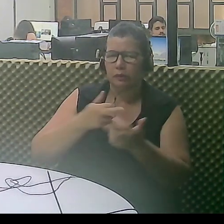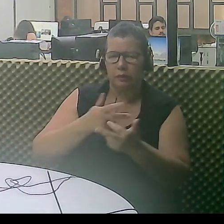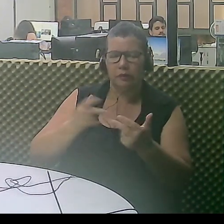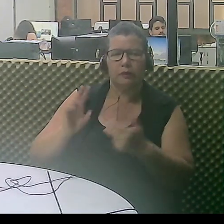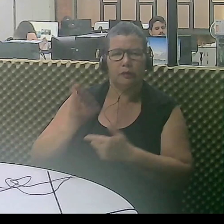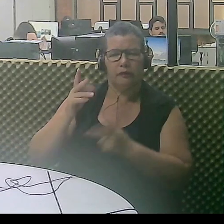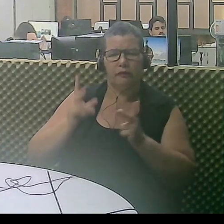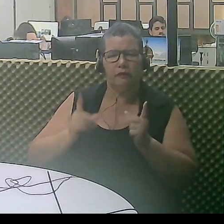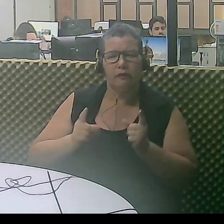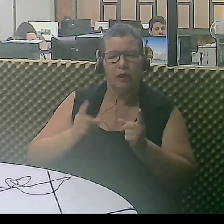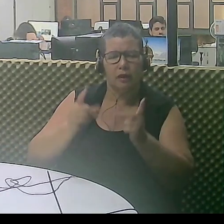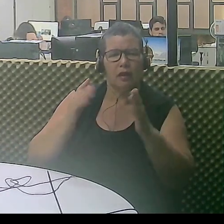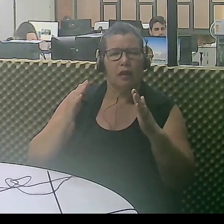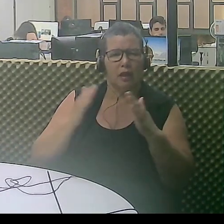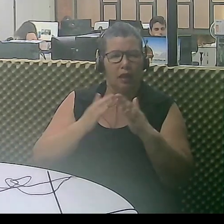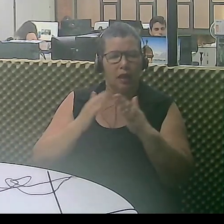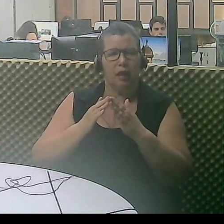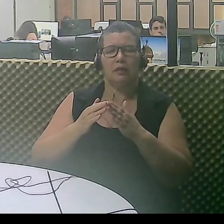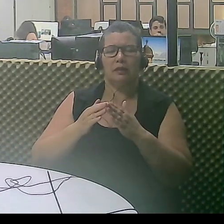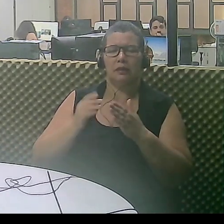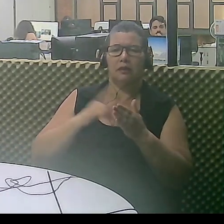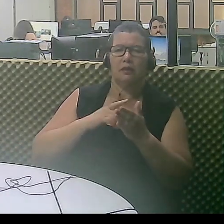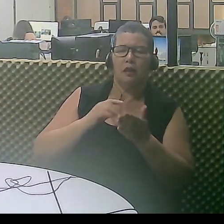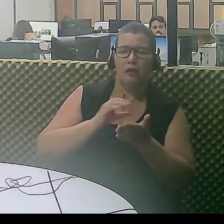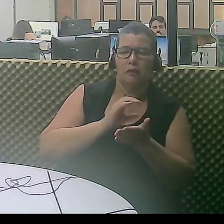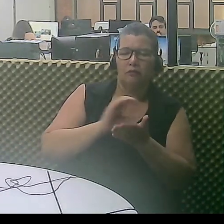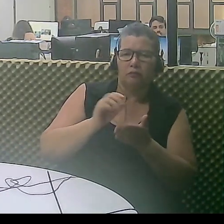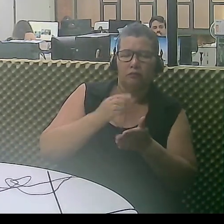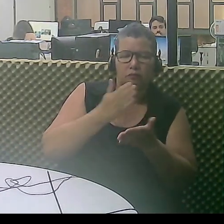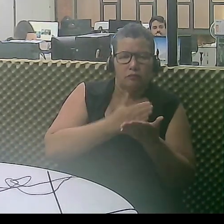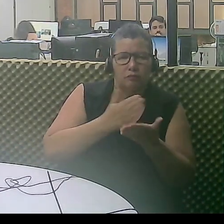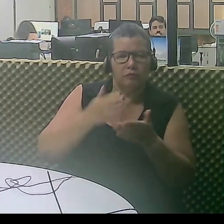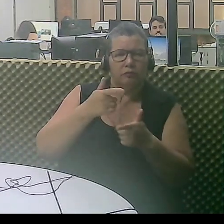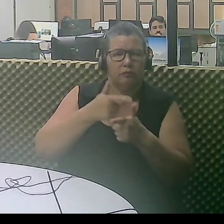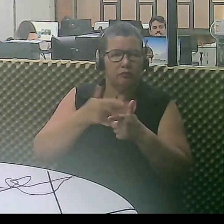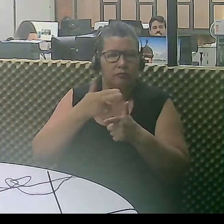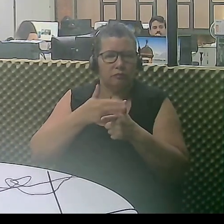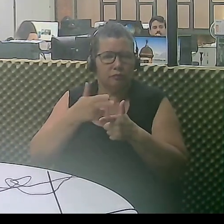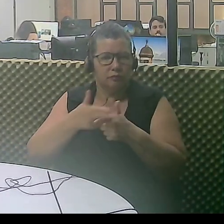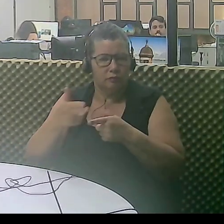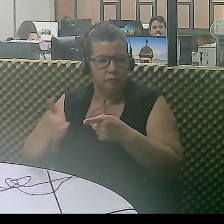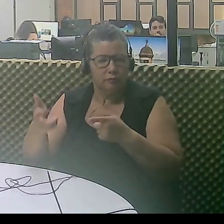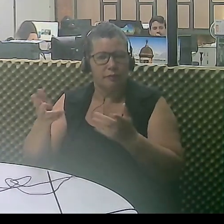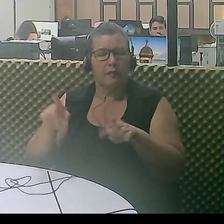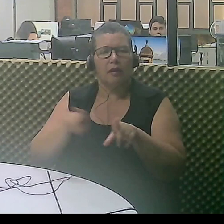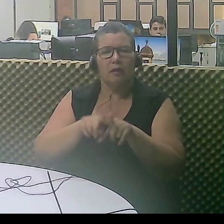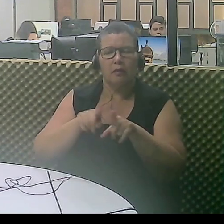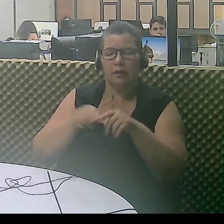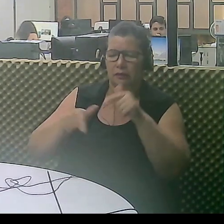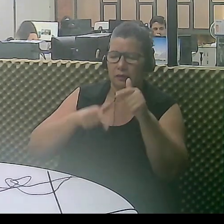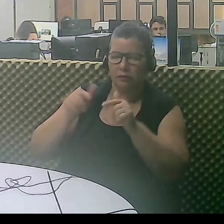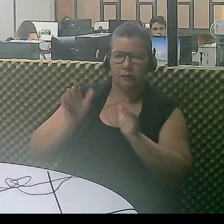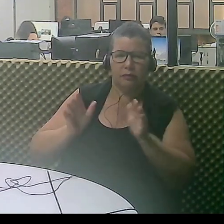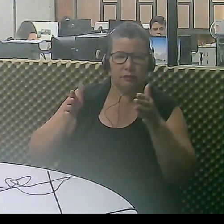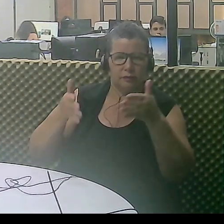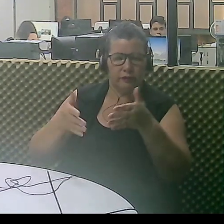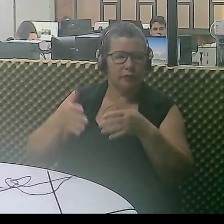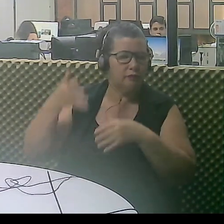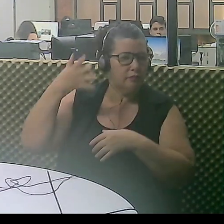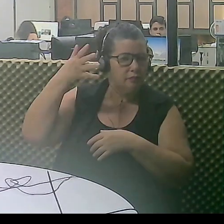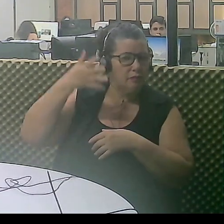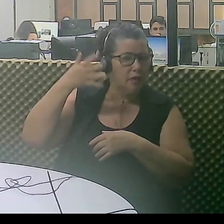de imóveis, financiamentos, seguros e serviços voltados para essa área, palestras técnicas sobre